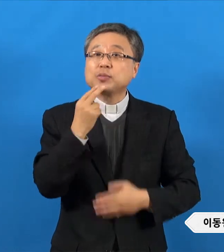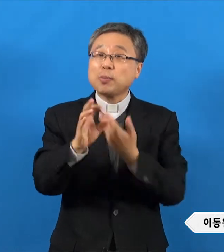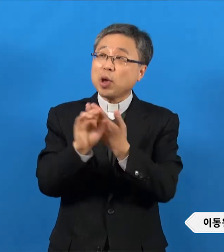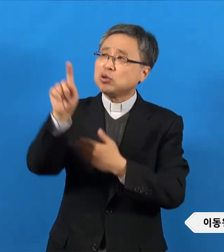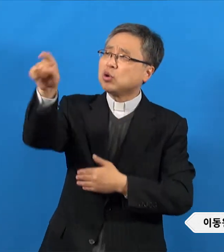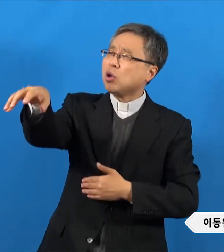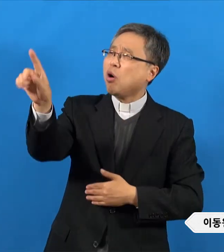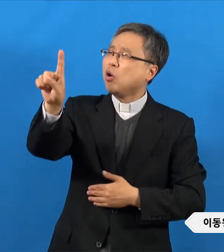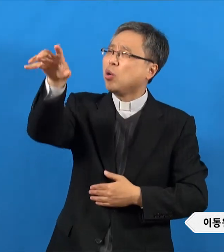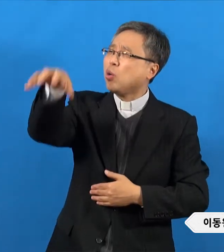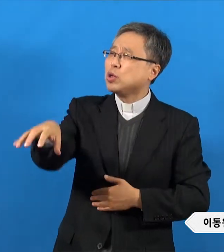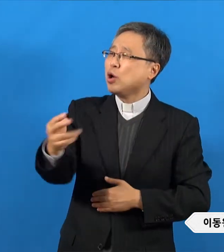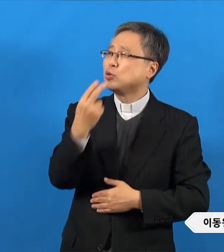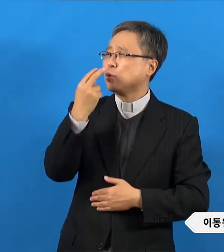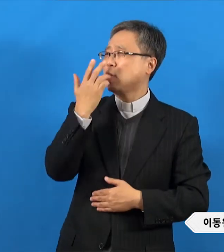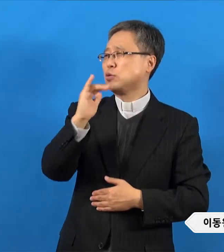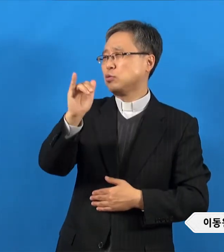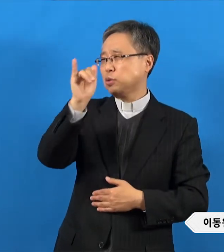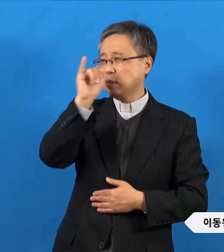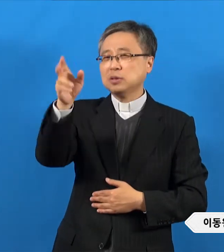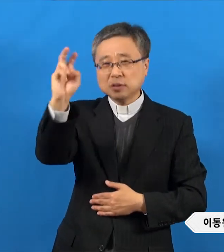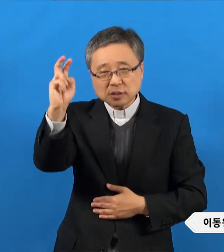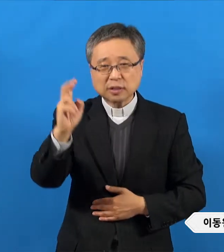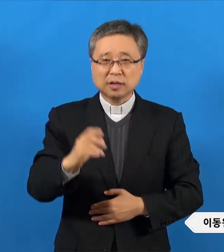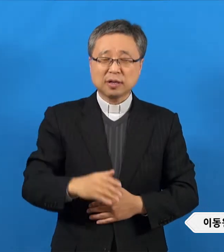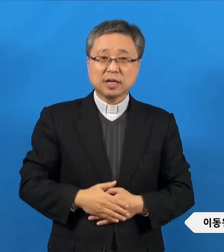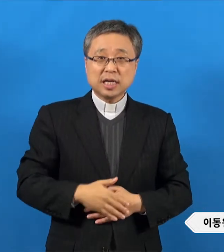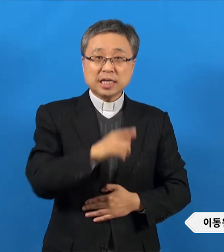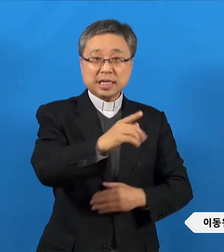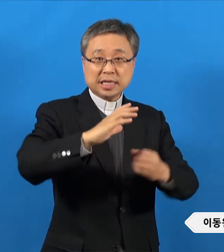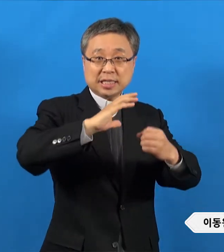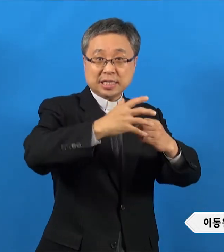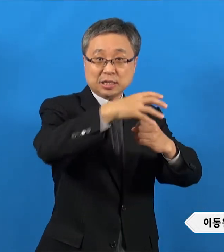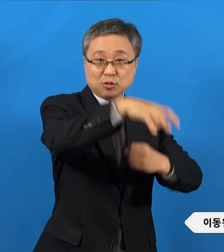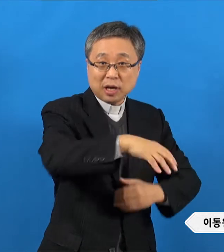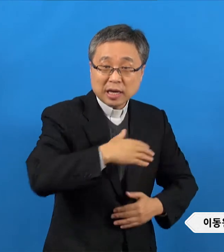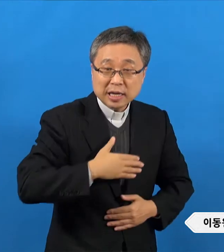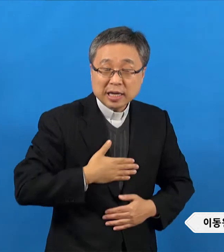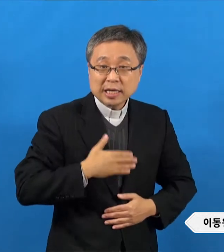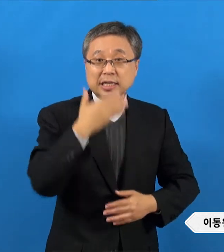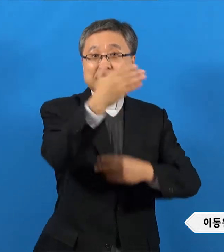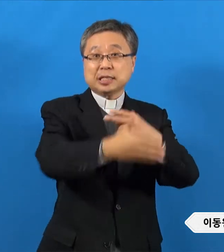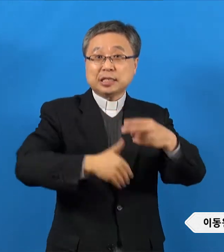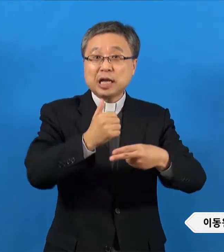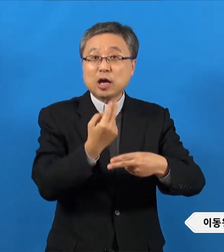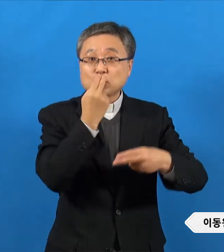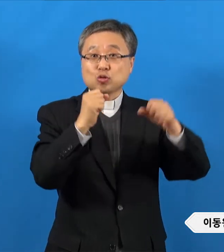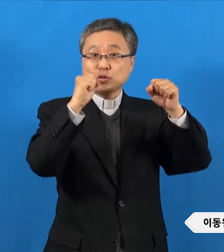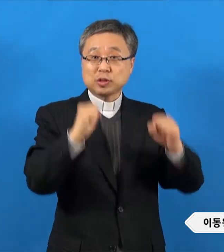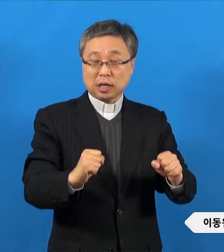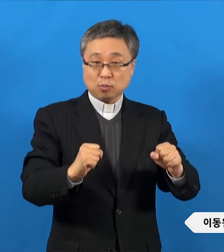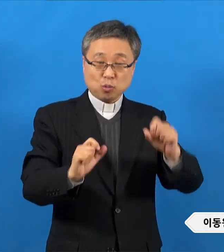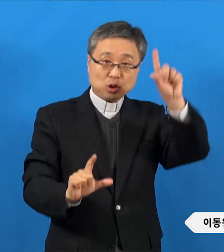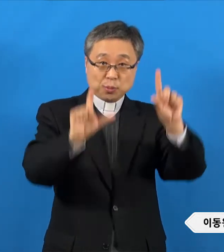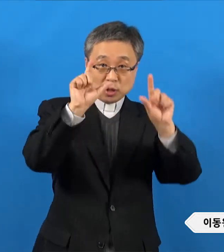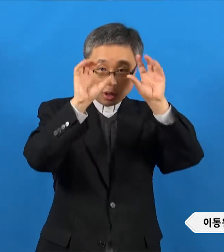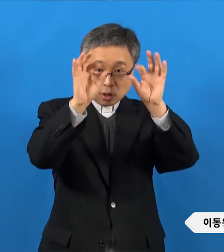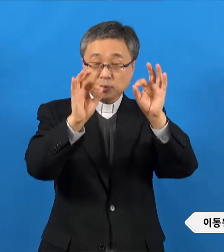어느 곳엔가 존재할 수가 있겠죠. 이 지구에 신의 존재의 흔적이 없다면 우주의 모든